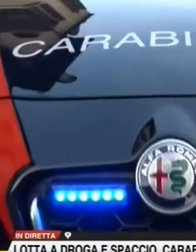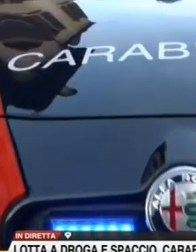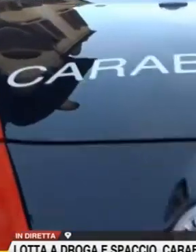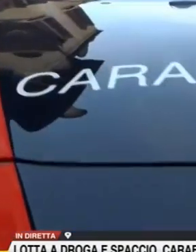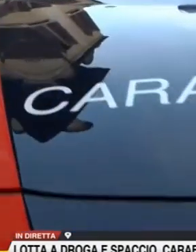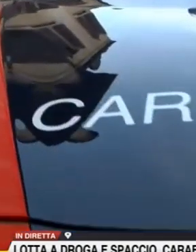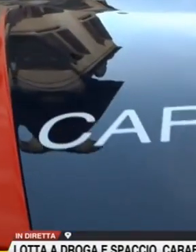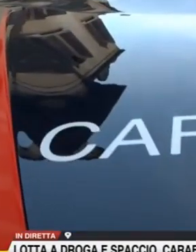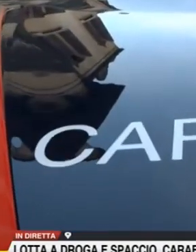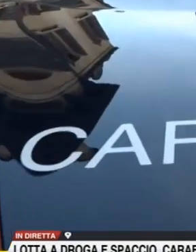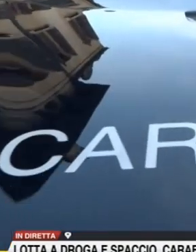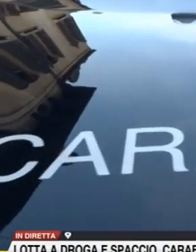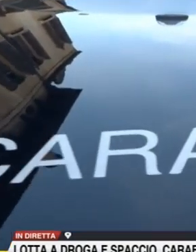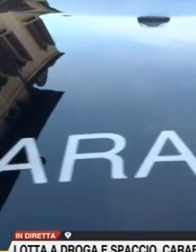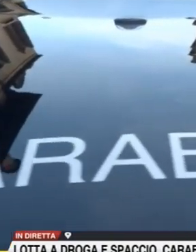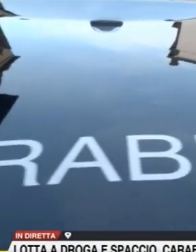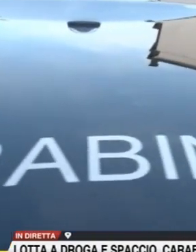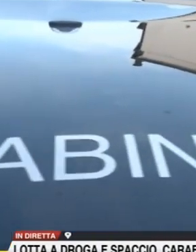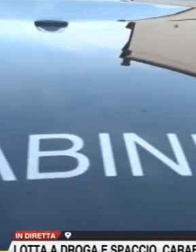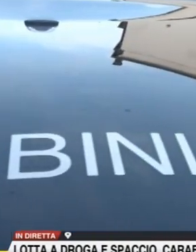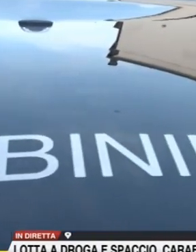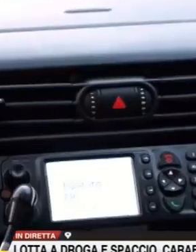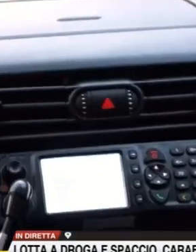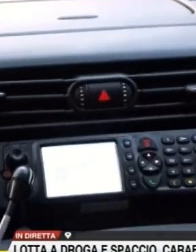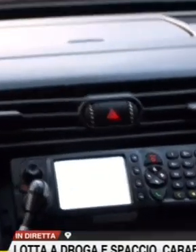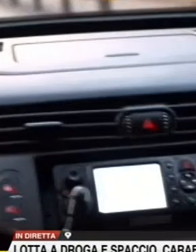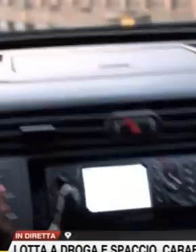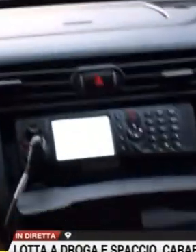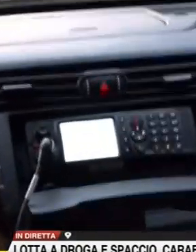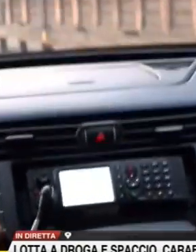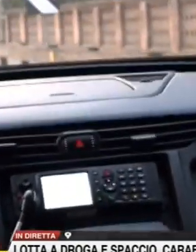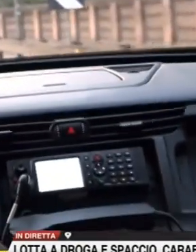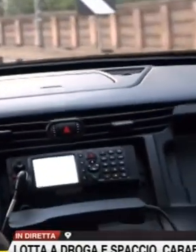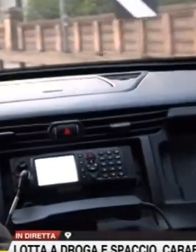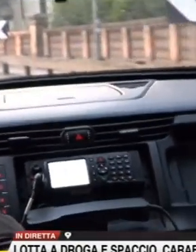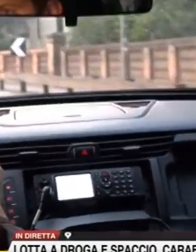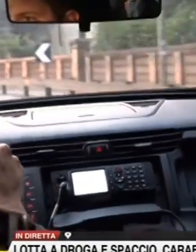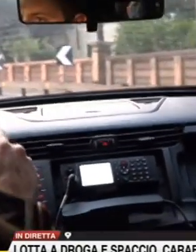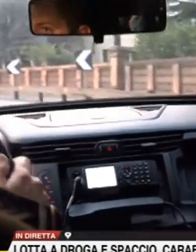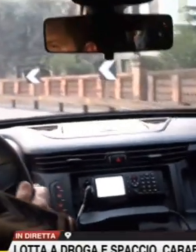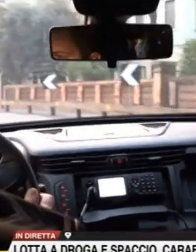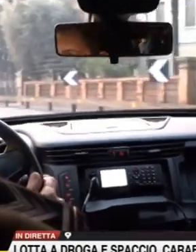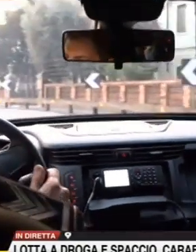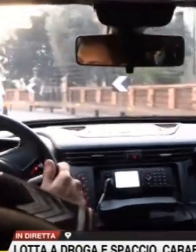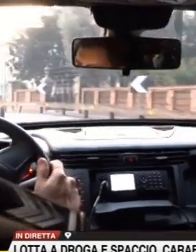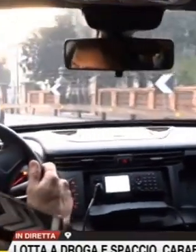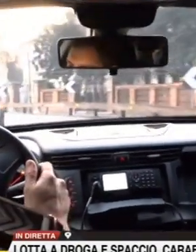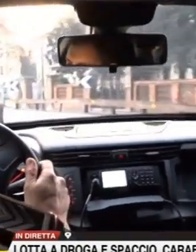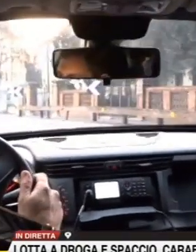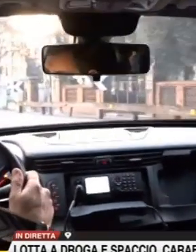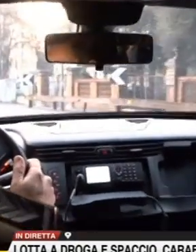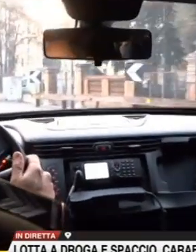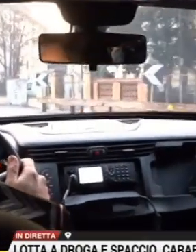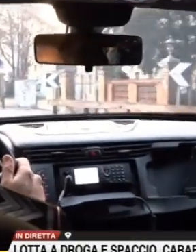tendono ovviamente ad offrire anche un prodotto con un indice di purezza crescente e questo comporta ovviamente dei gravi rischi. A